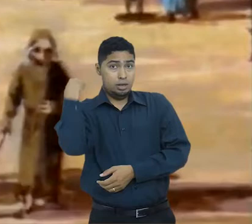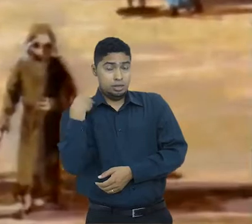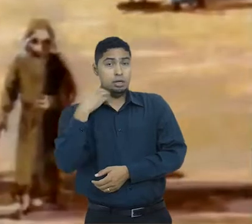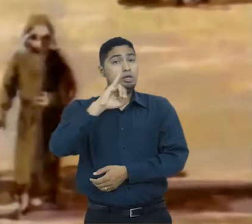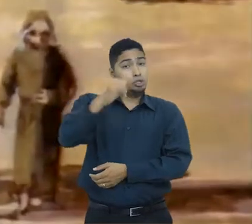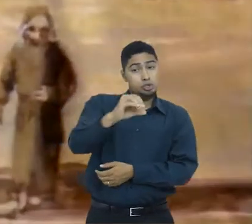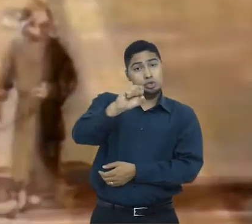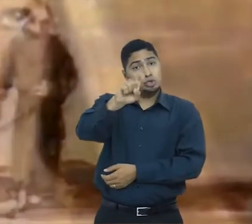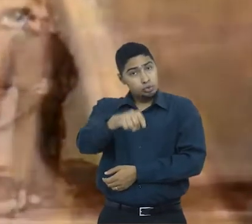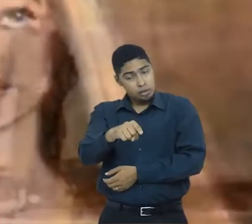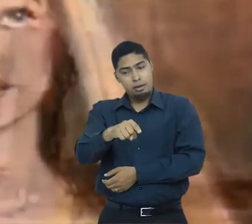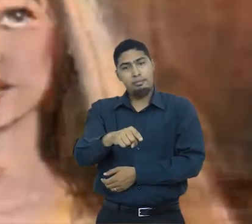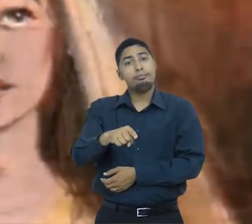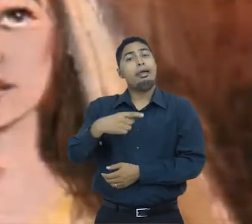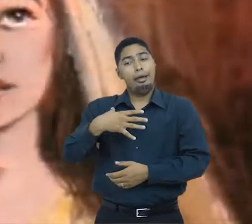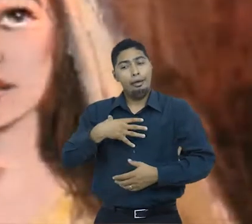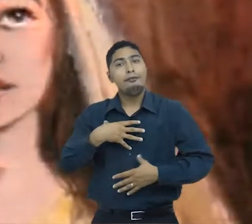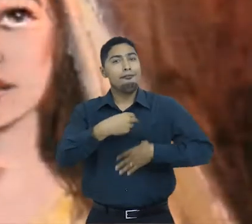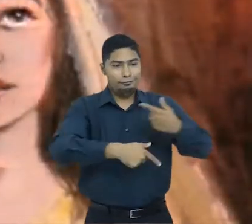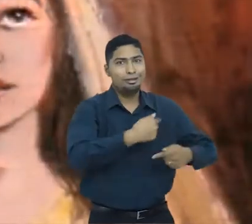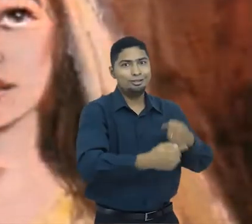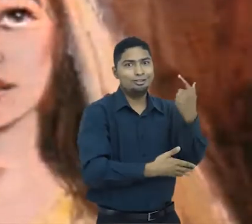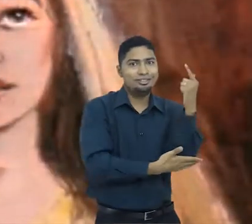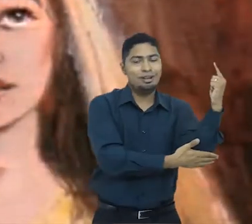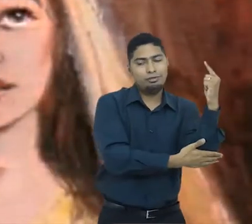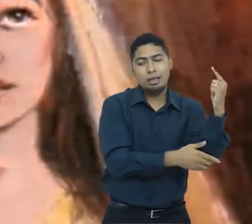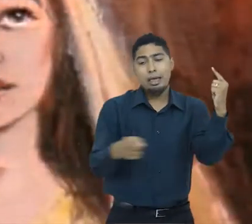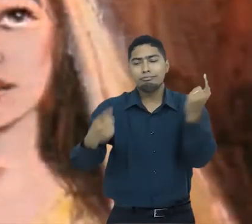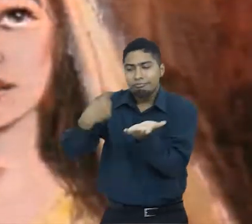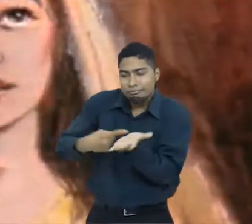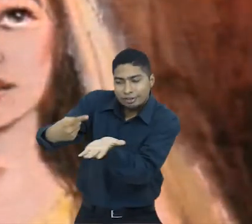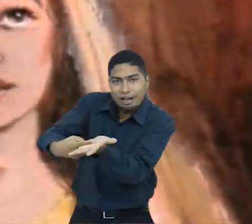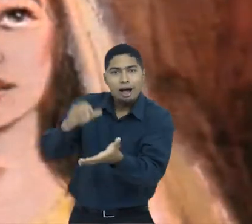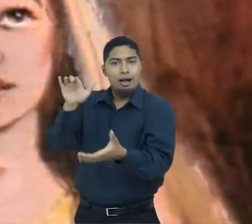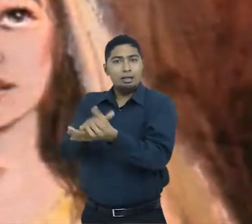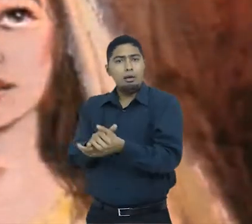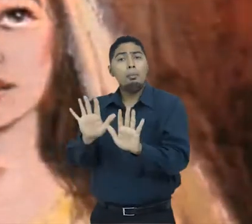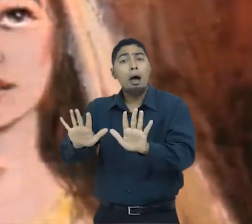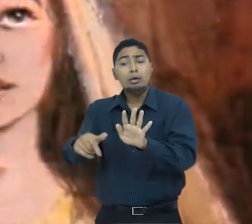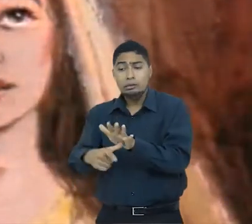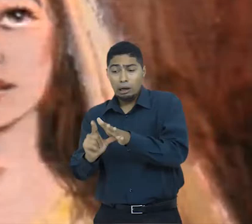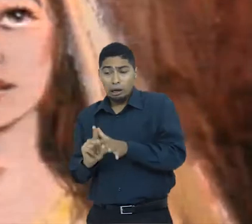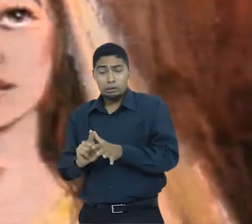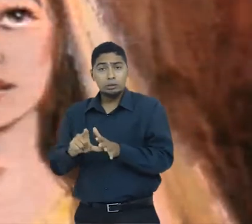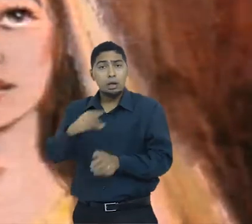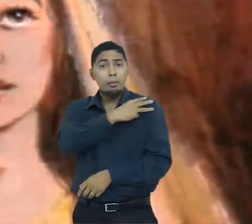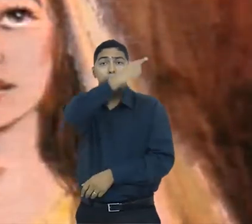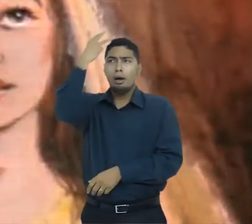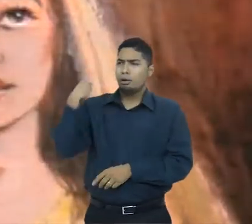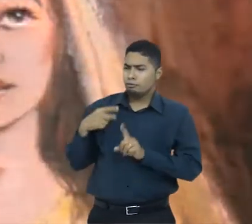ambos descendentes do rei Davi, planejaram se casar. Mas antes que isso acontecesse, Maria ficou grávida por meio